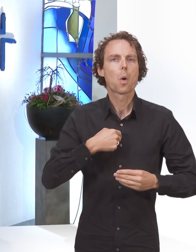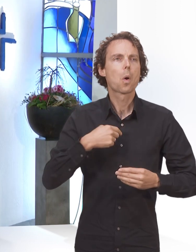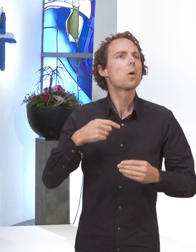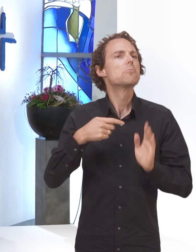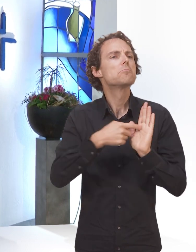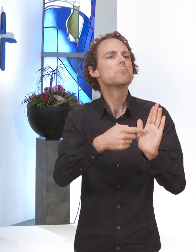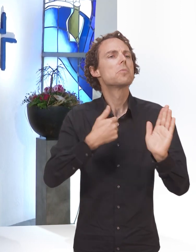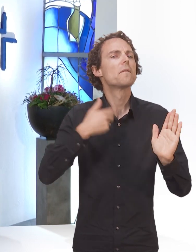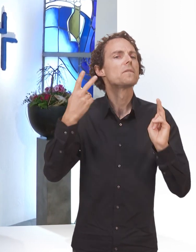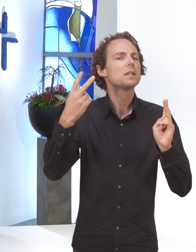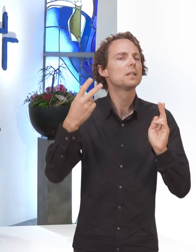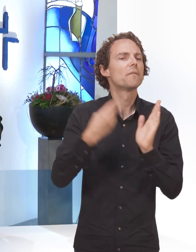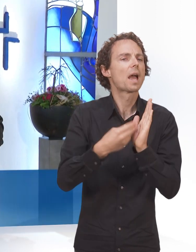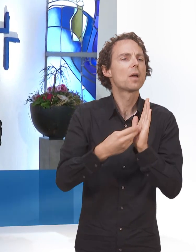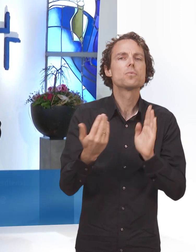Wert verkauft.